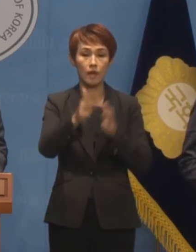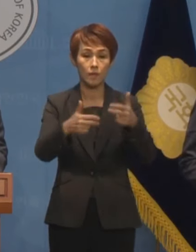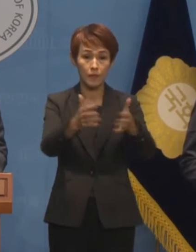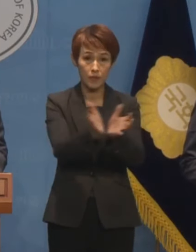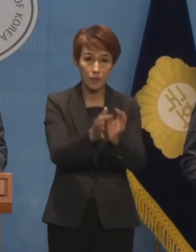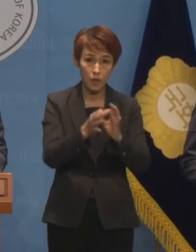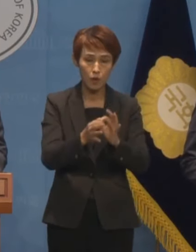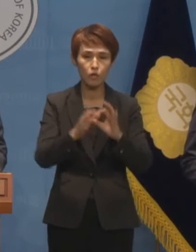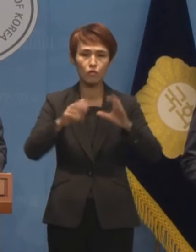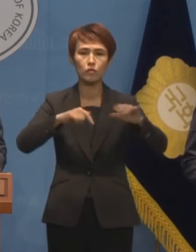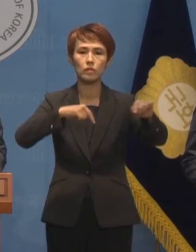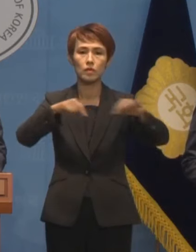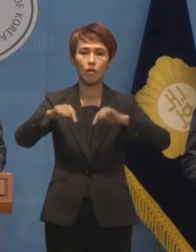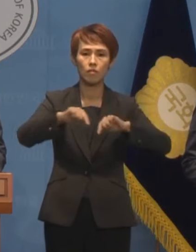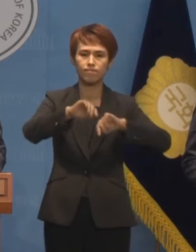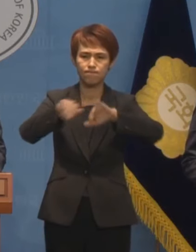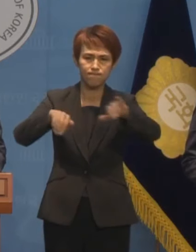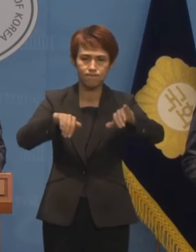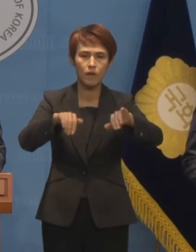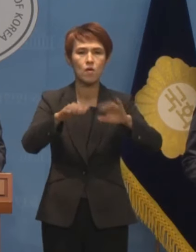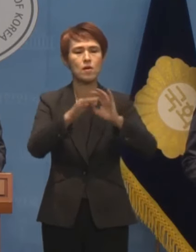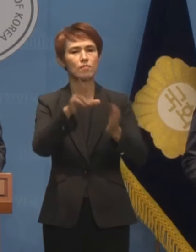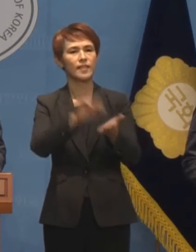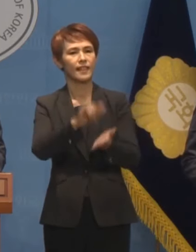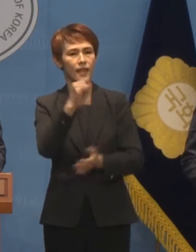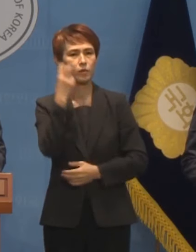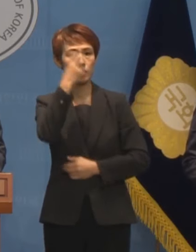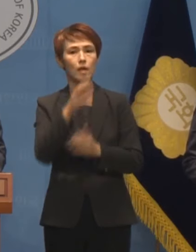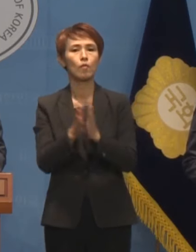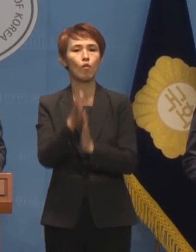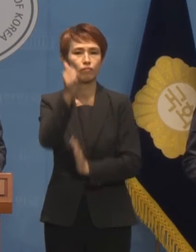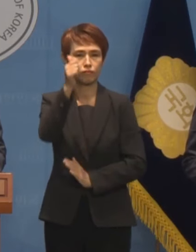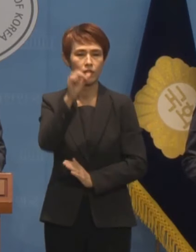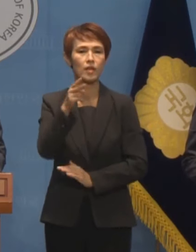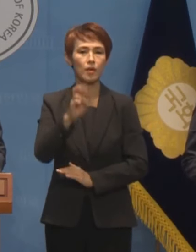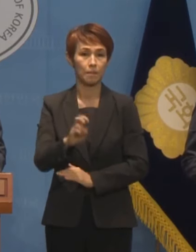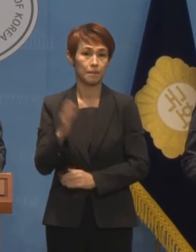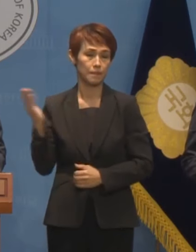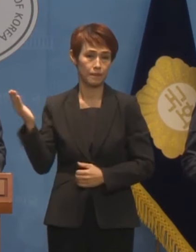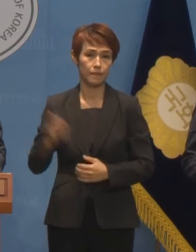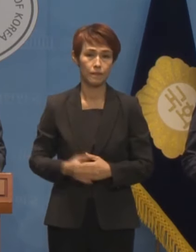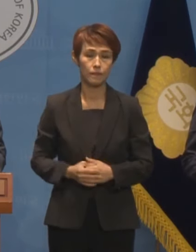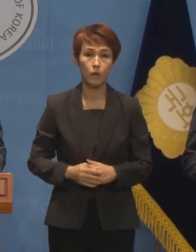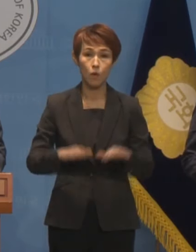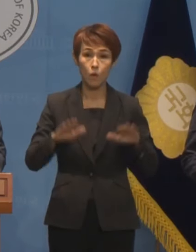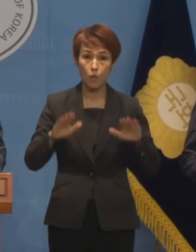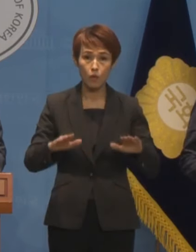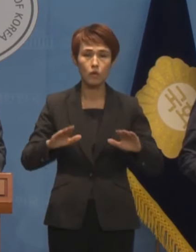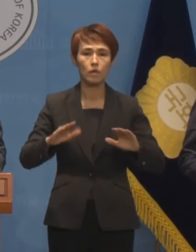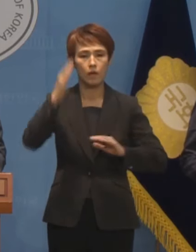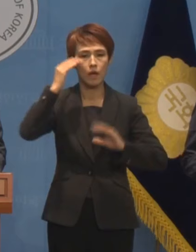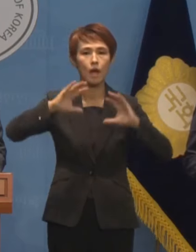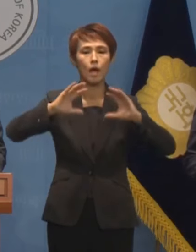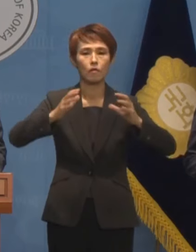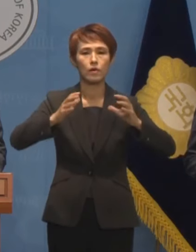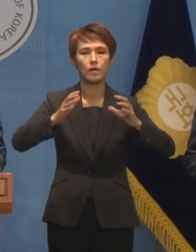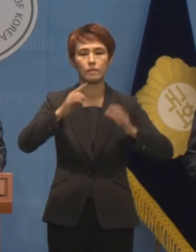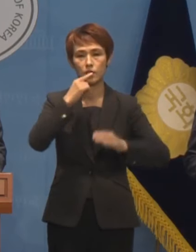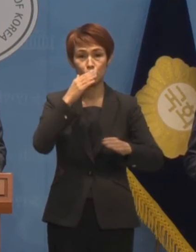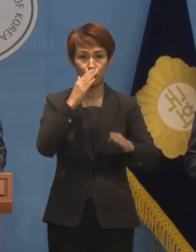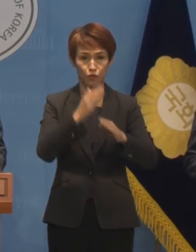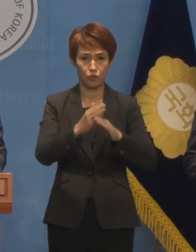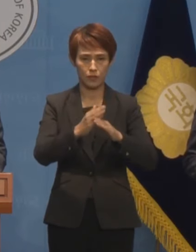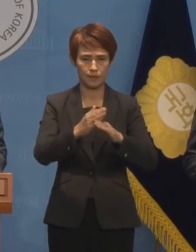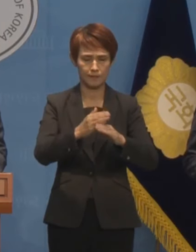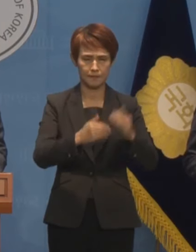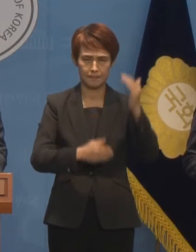국정개입조사본부의 염태용입니다. 오늘 저희는 대한민국의 민주주의와 공정한 사회의 근간을 위협하는 명태균 게이트,